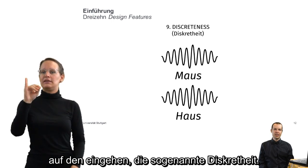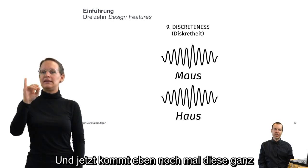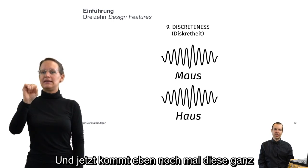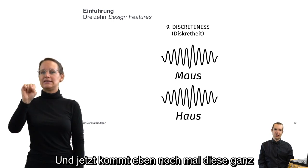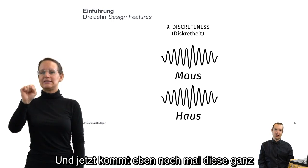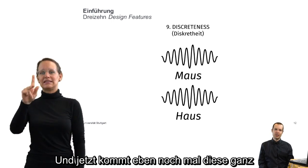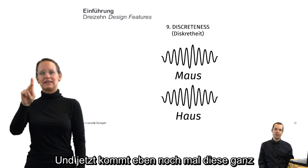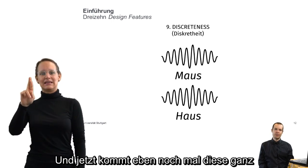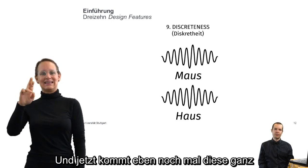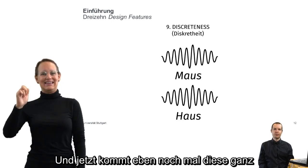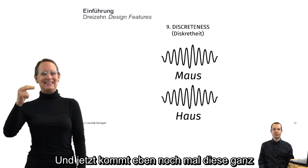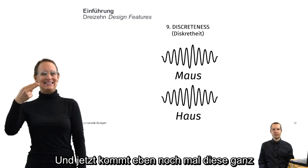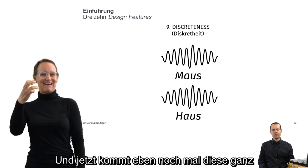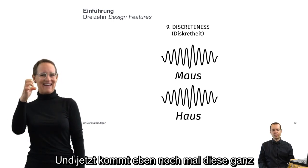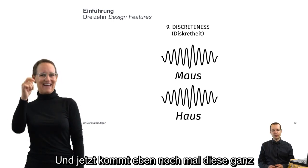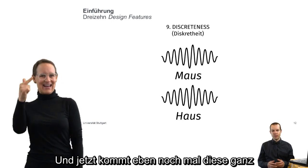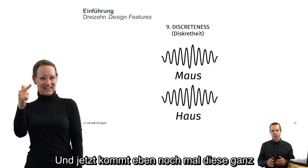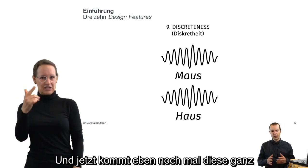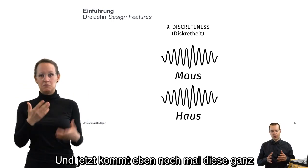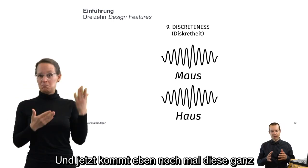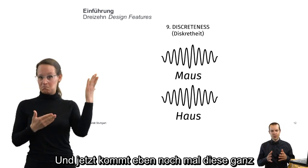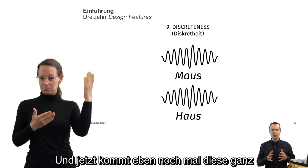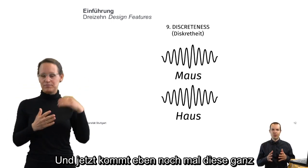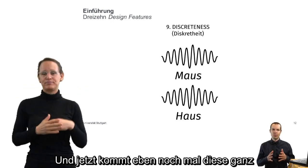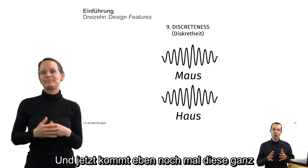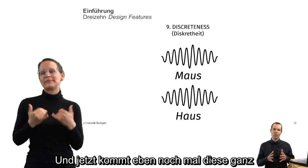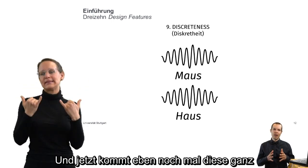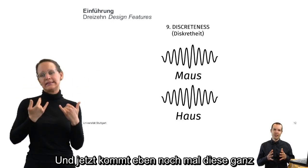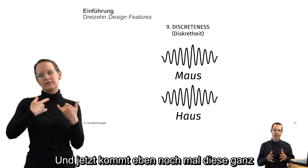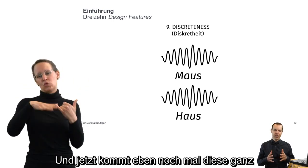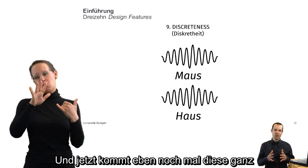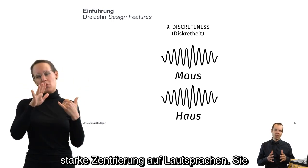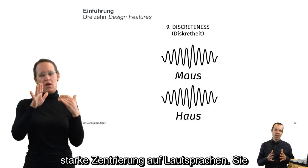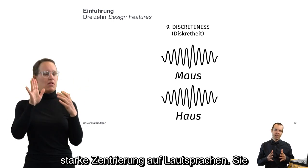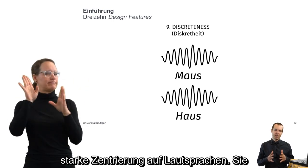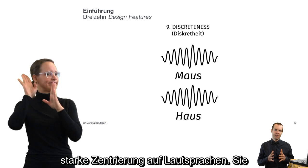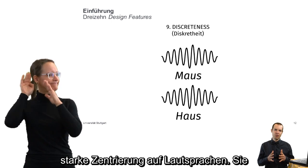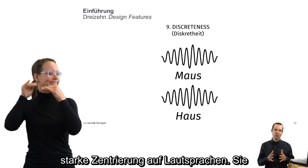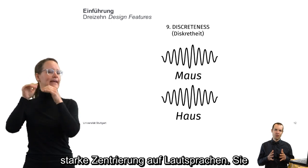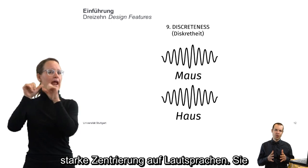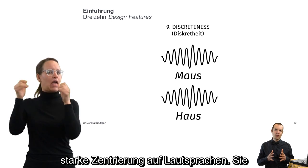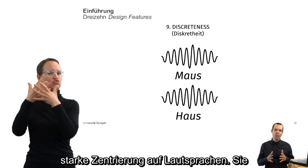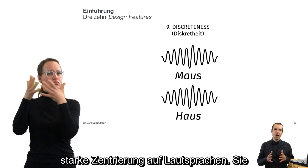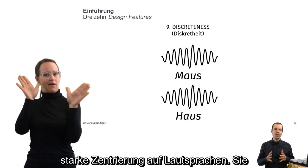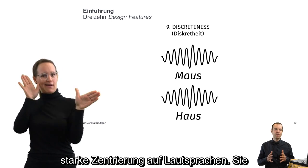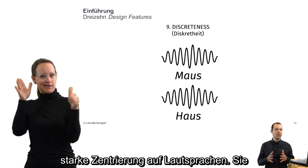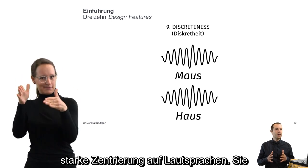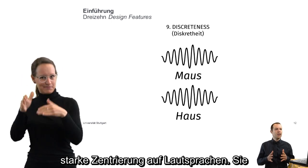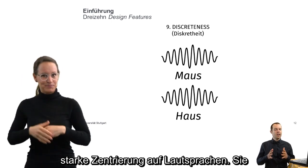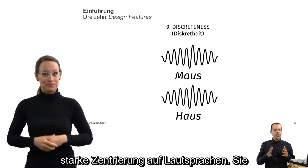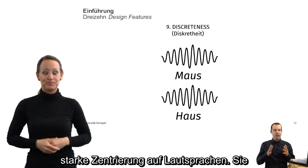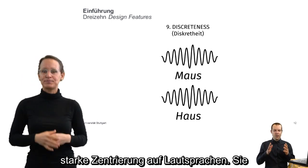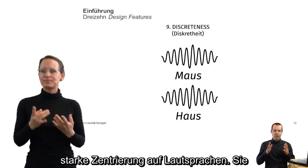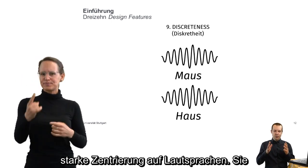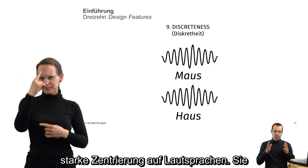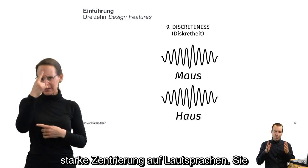sogenannte Diskretheit. Und jetzt kommt eben nochmal diese ganz starke Zentrierung auf Lautsprachen.